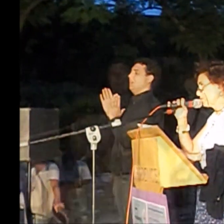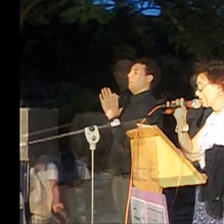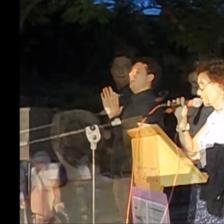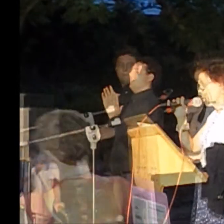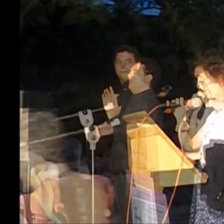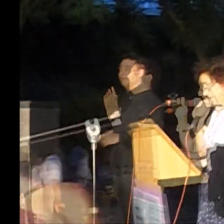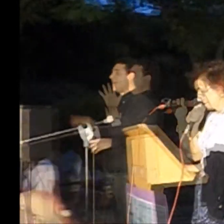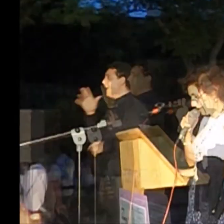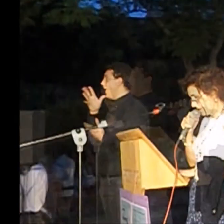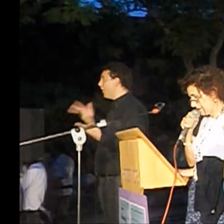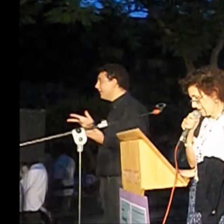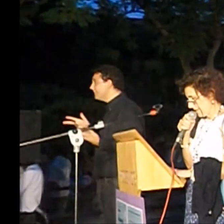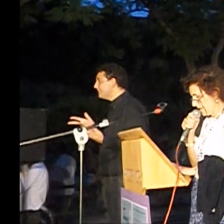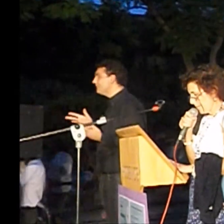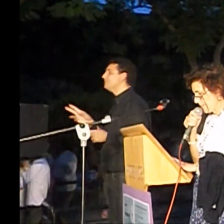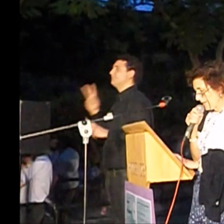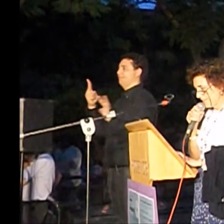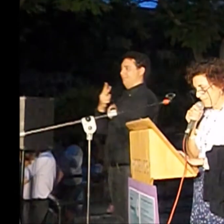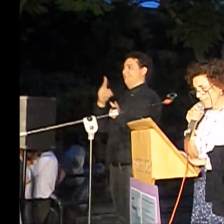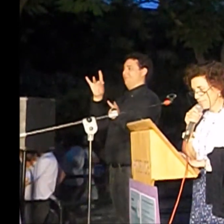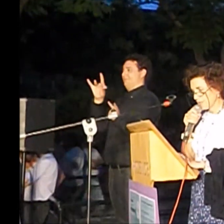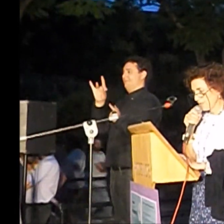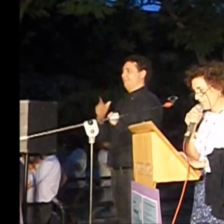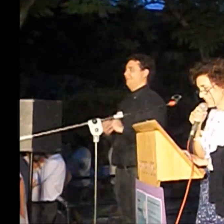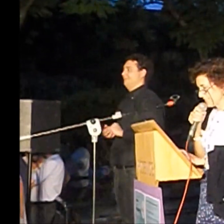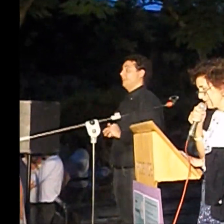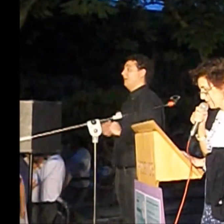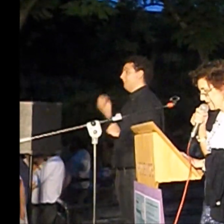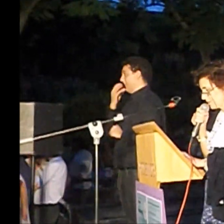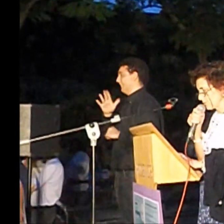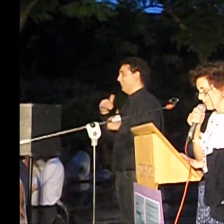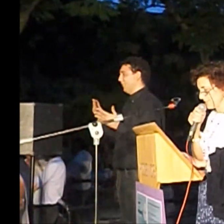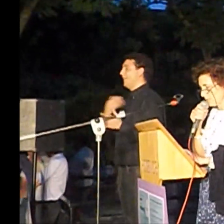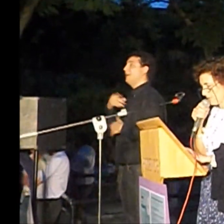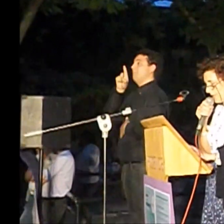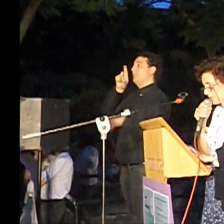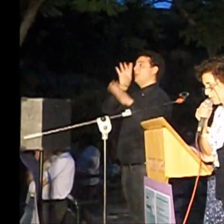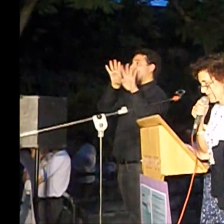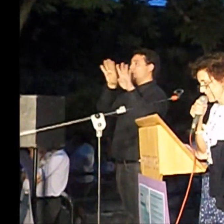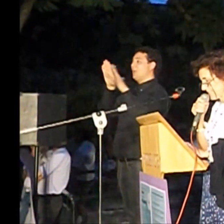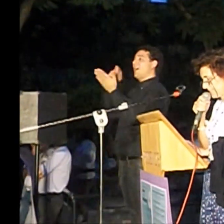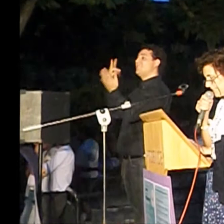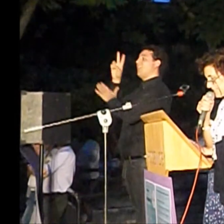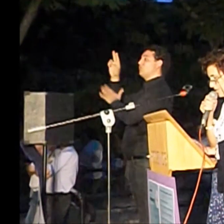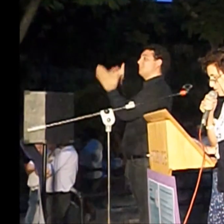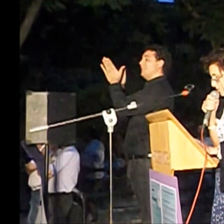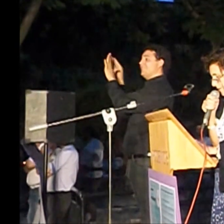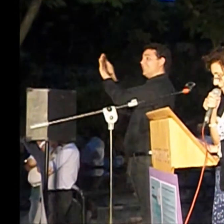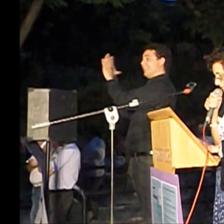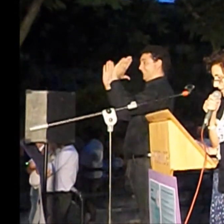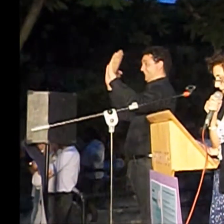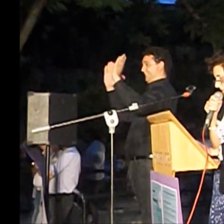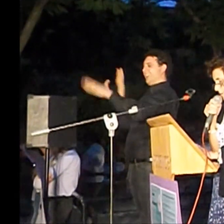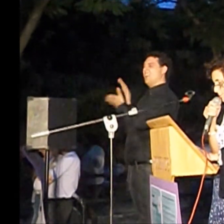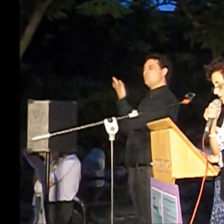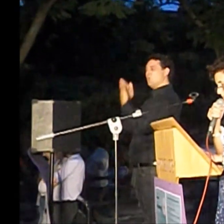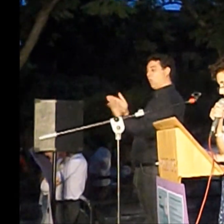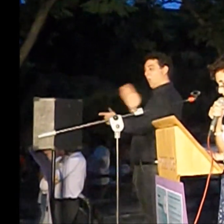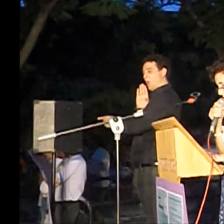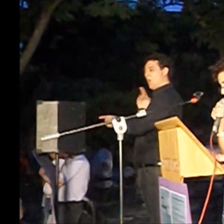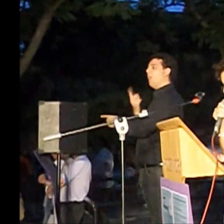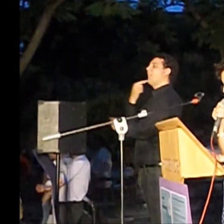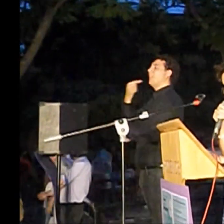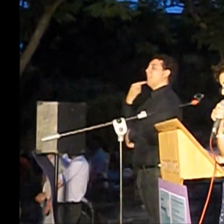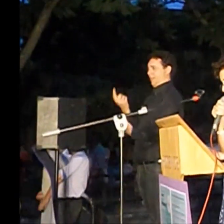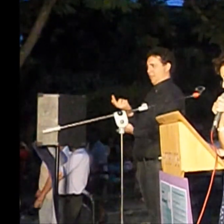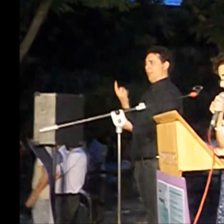de alumnos. ¿Ahora? Vale, entonces, desde 1999 al 2007 este estudio refleja que ha habido un